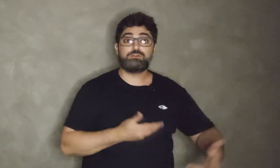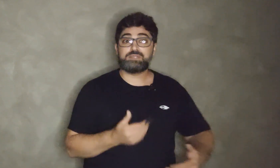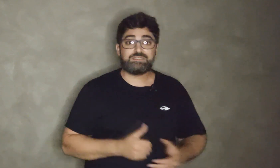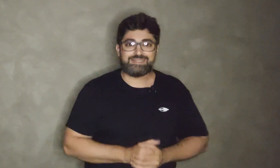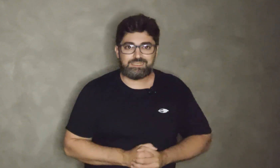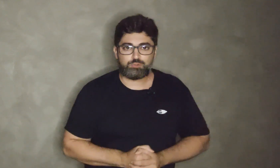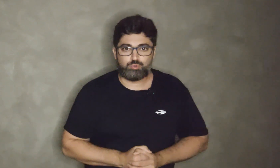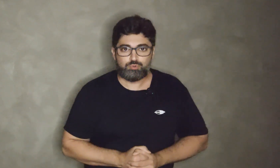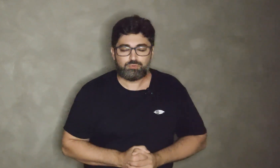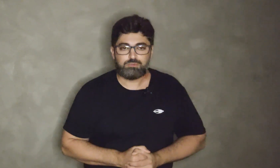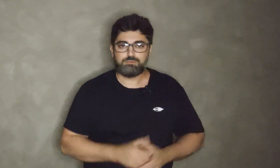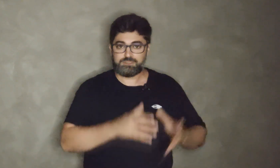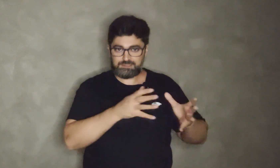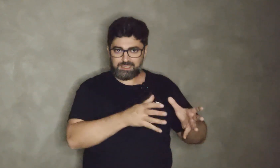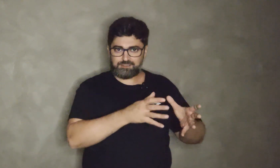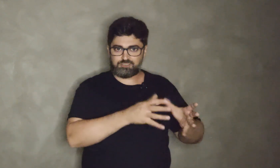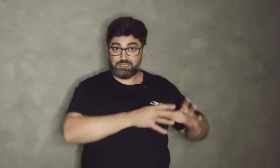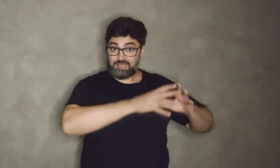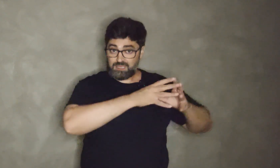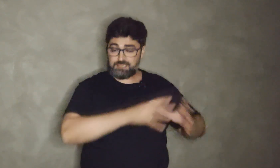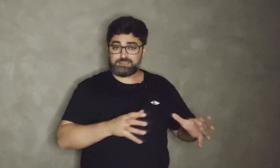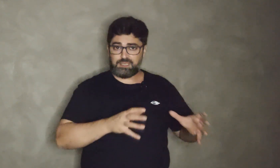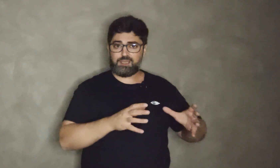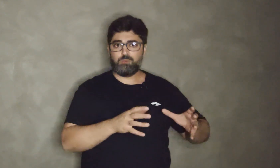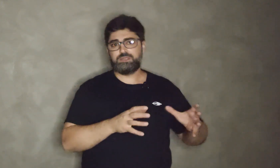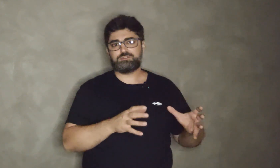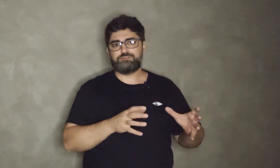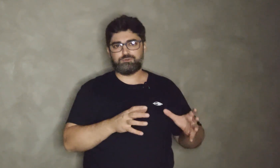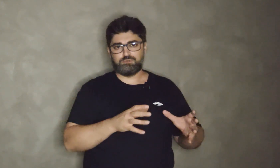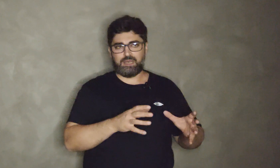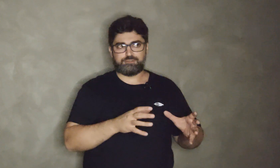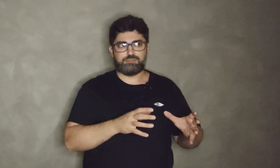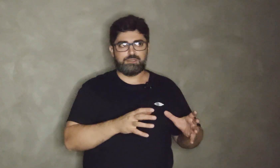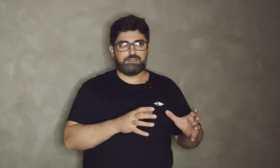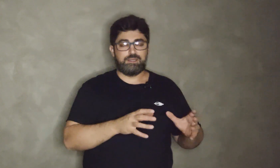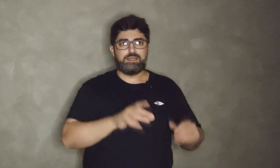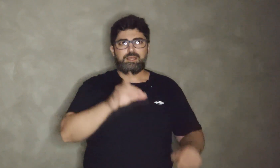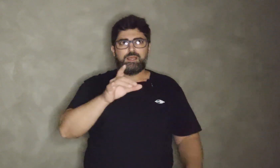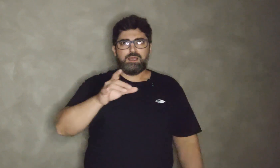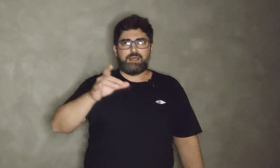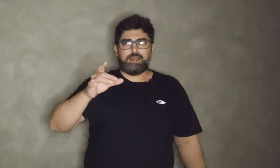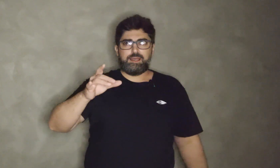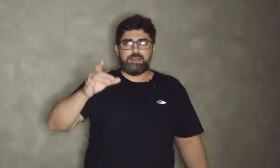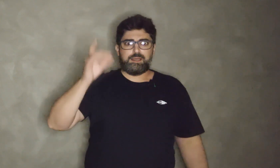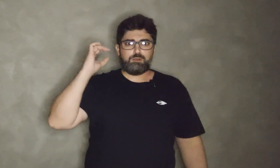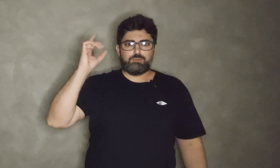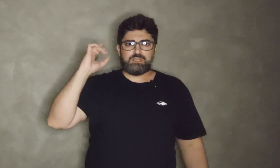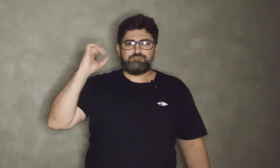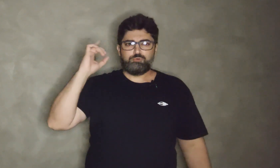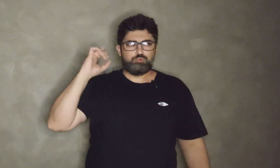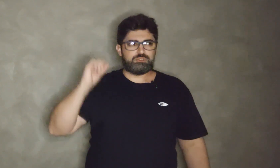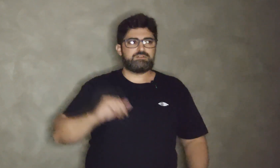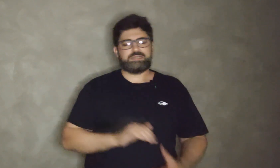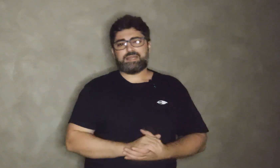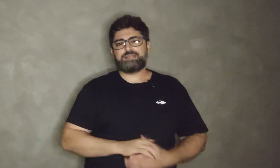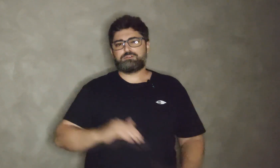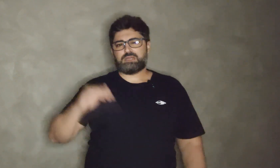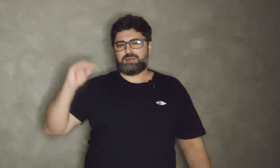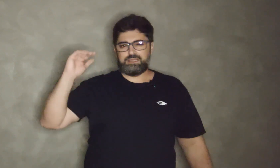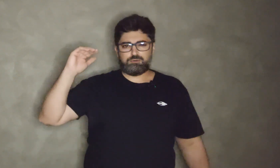que está escrito. Entende? Ele tem realmente dificuldade, né? Teve uns anos atrás que eu trabalhei